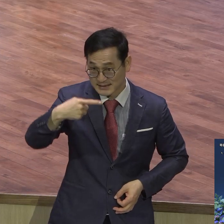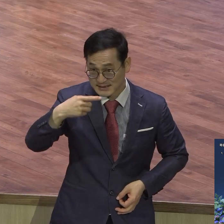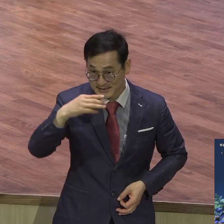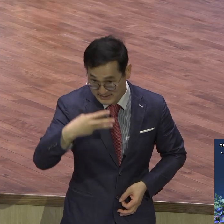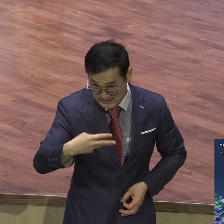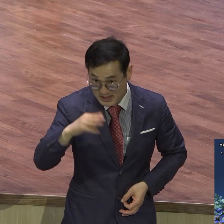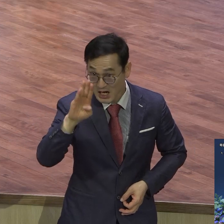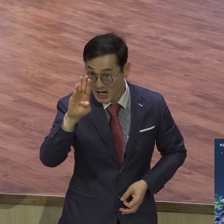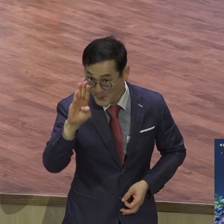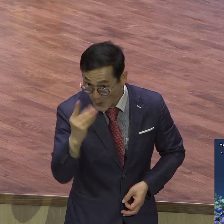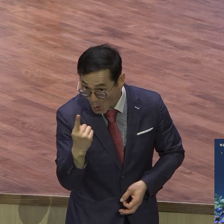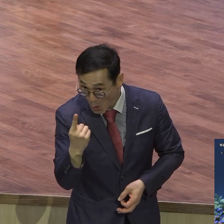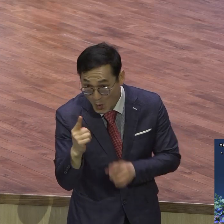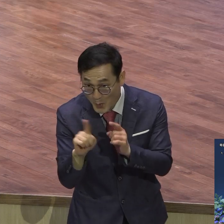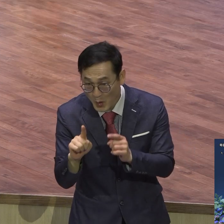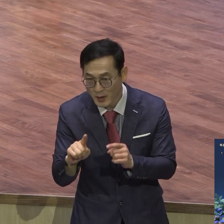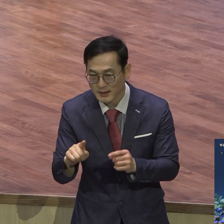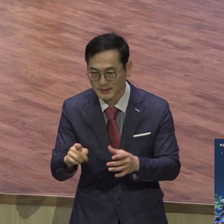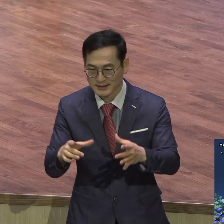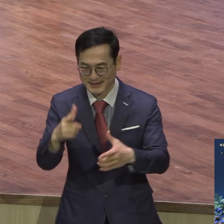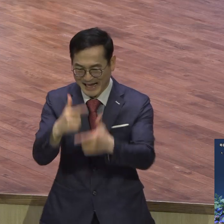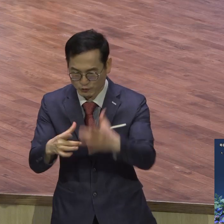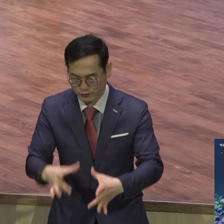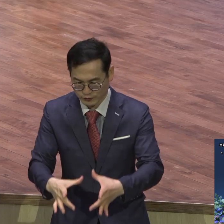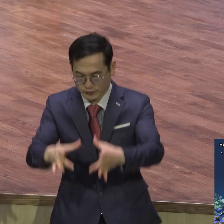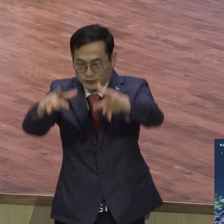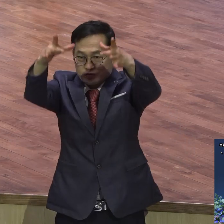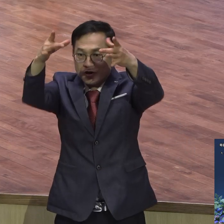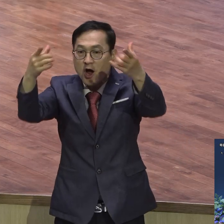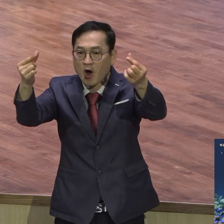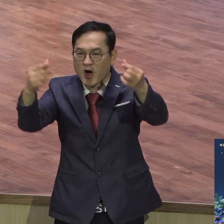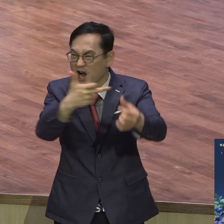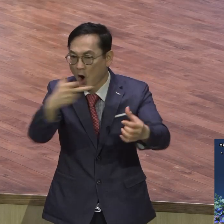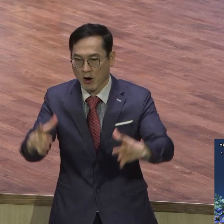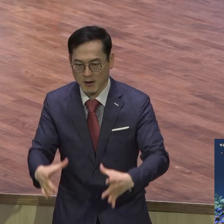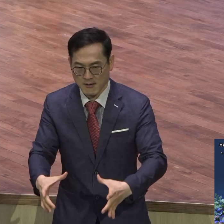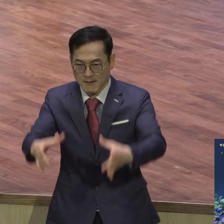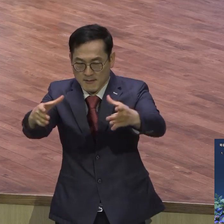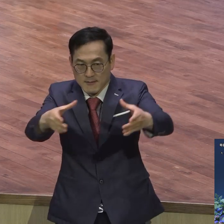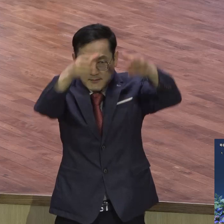통나무가 생겼거든요 통나무처럼 어마어마하게 큰데